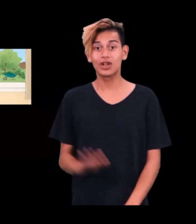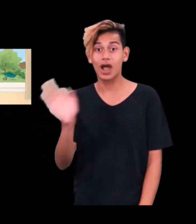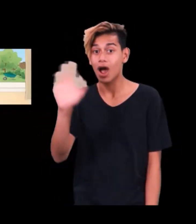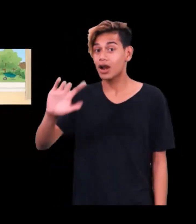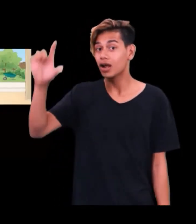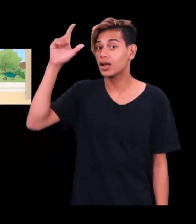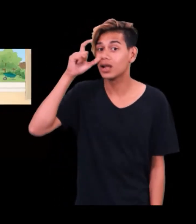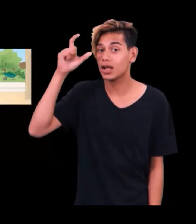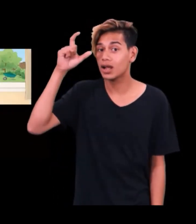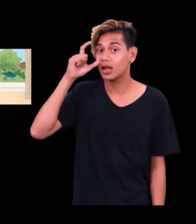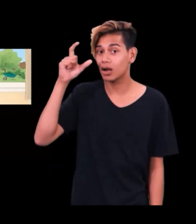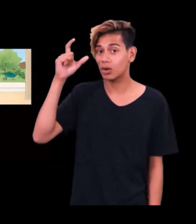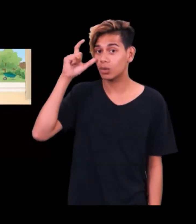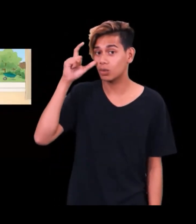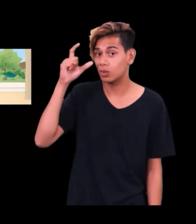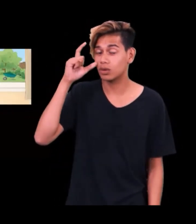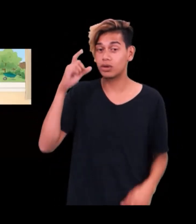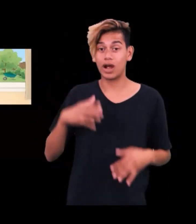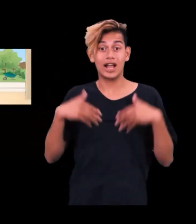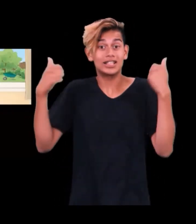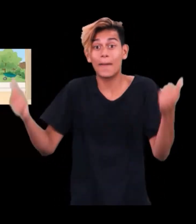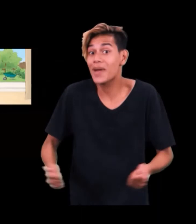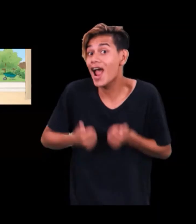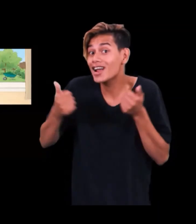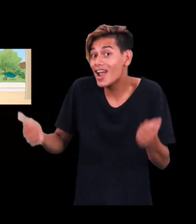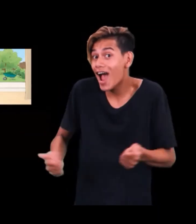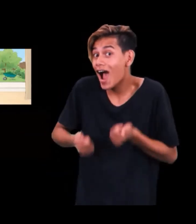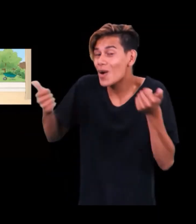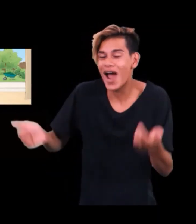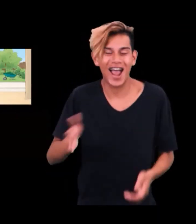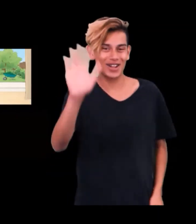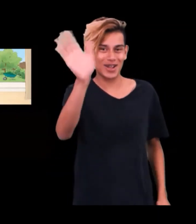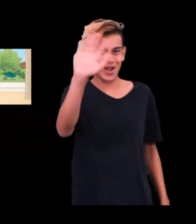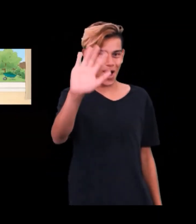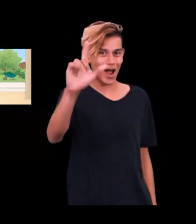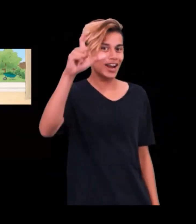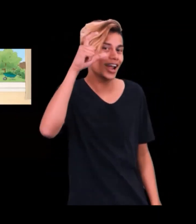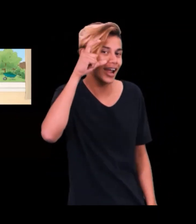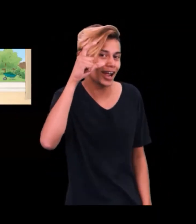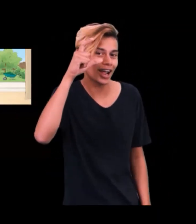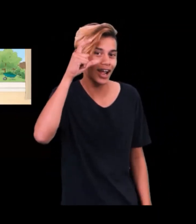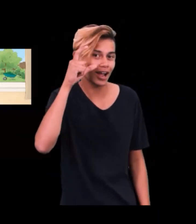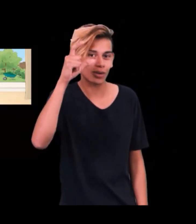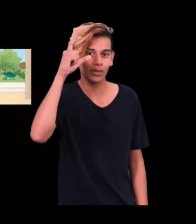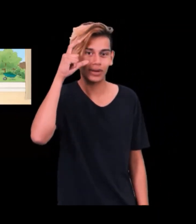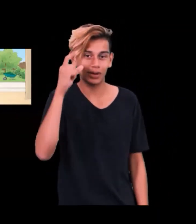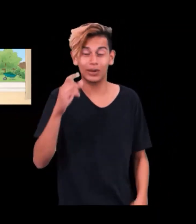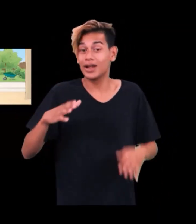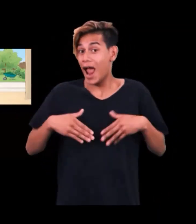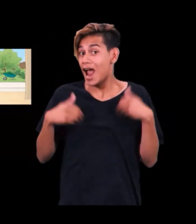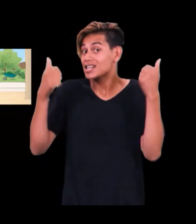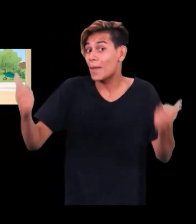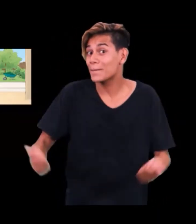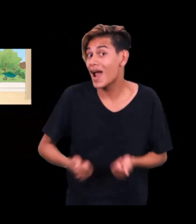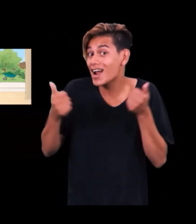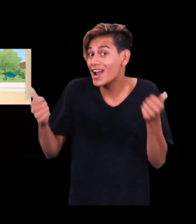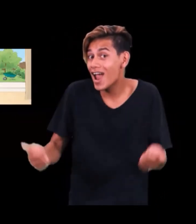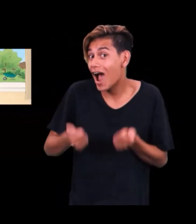Kia ora e ku, ke te pehe a koe. Kia ora e kui, ke te pehe a